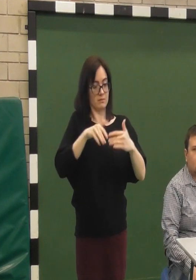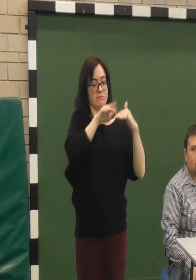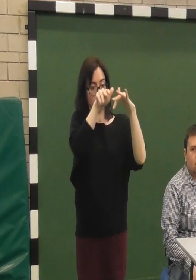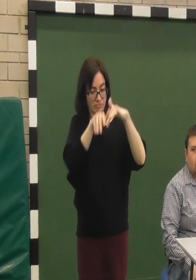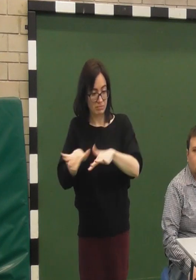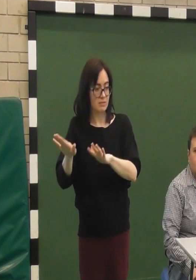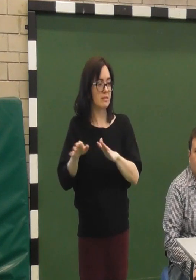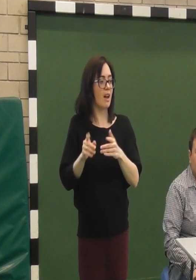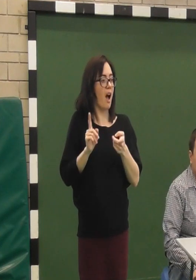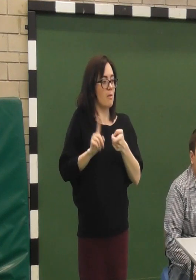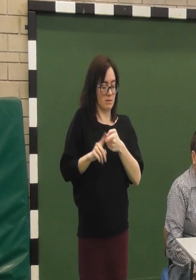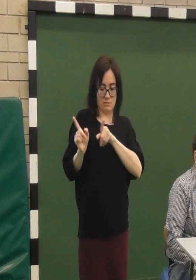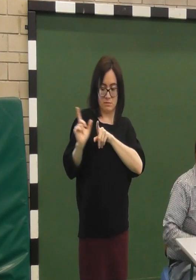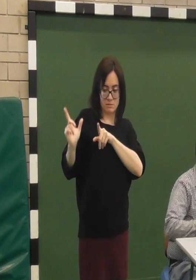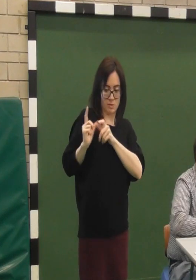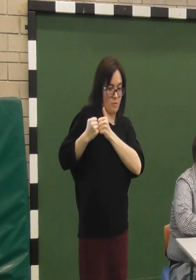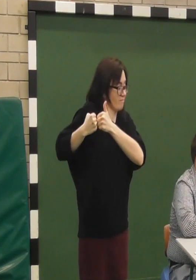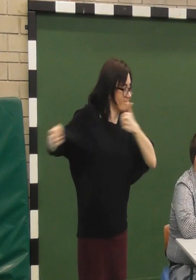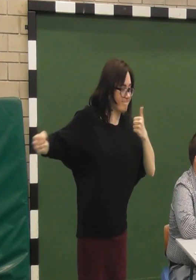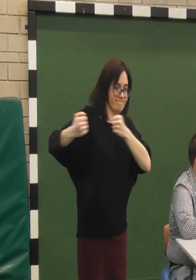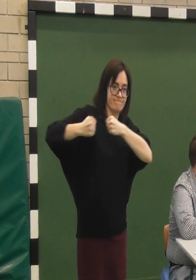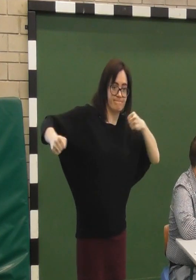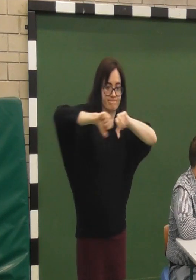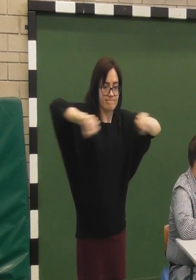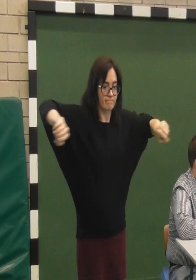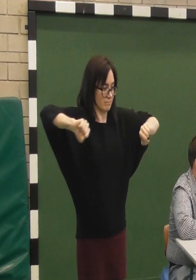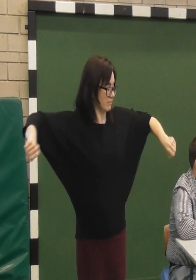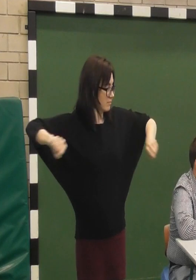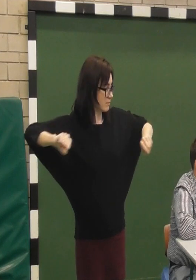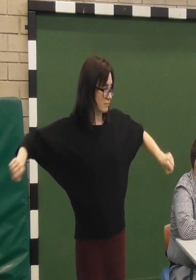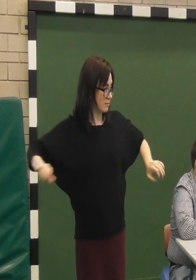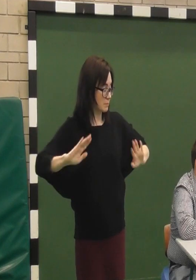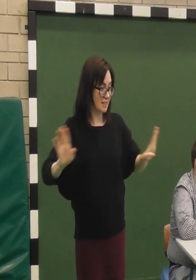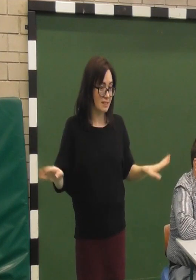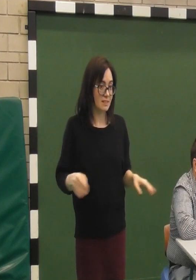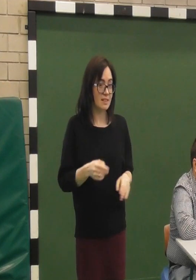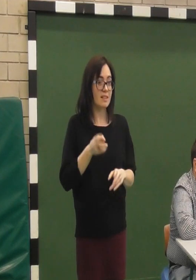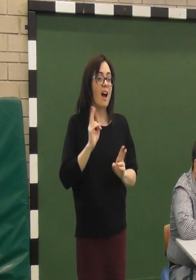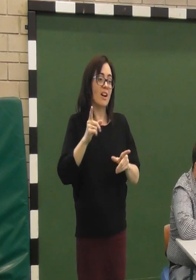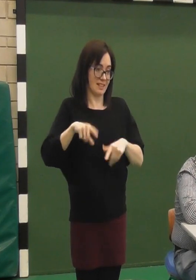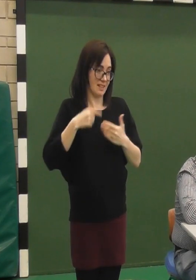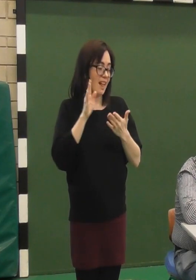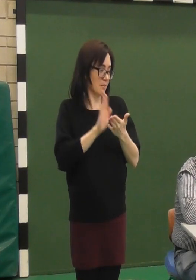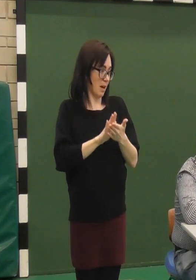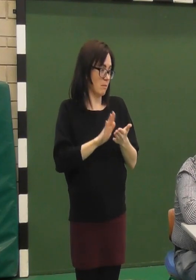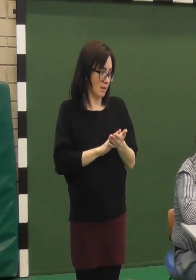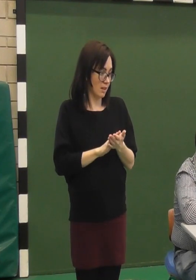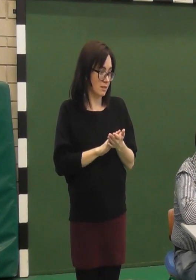elválasztottak a hozzátartozóitól. Azokat, akik életben maradtak,